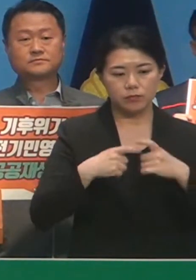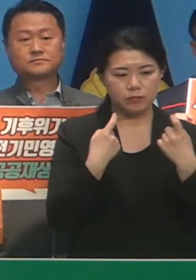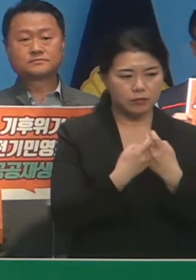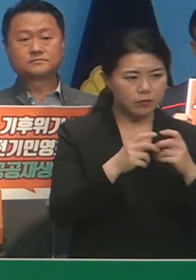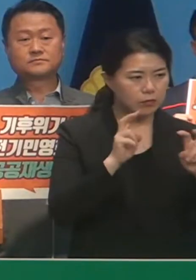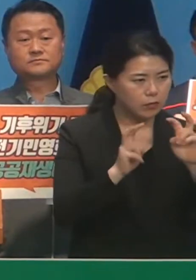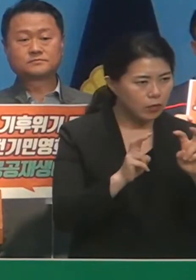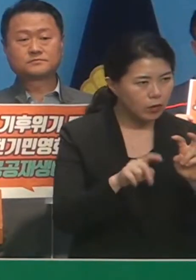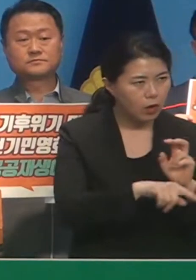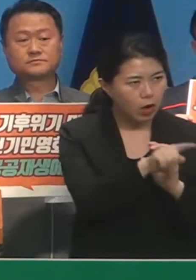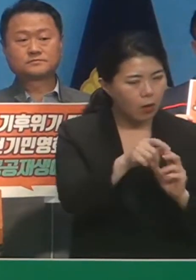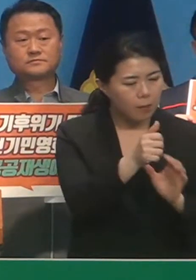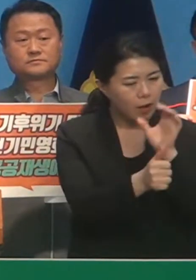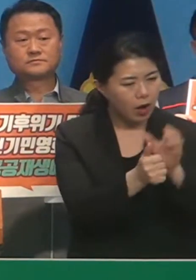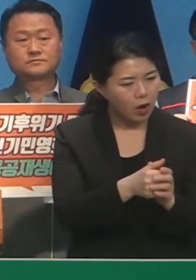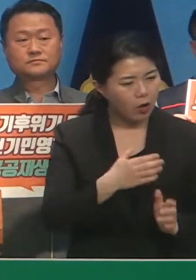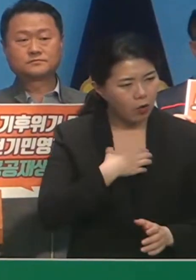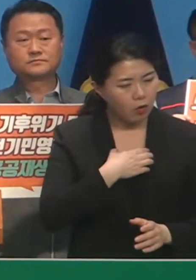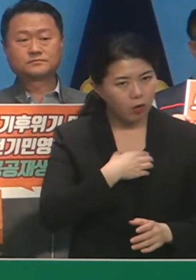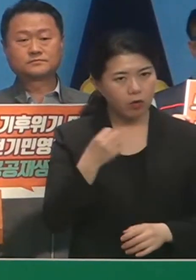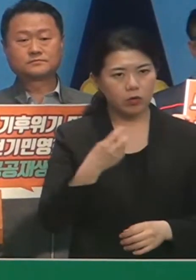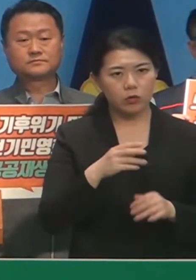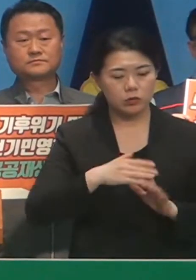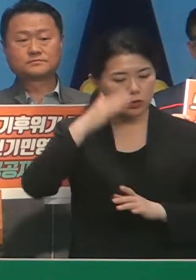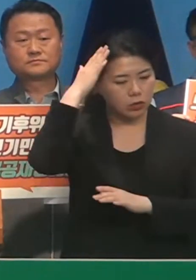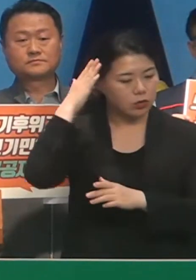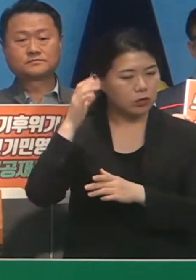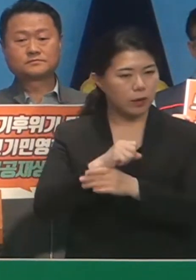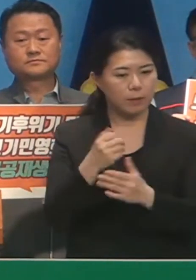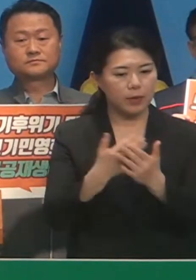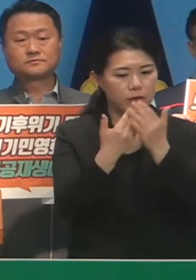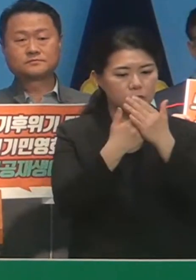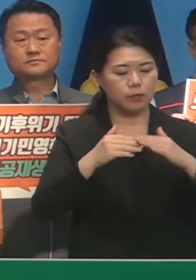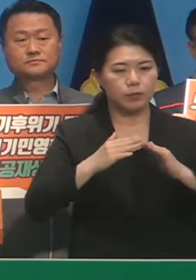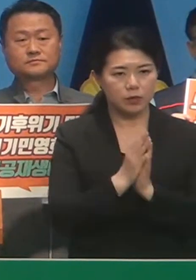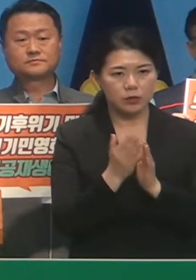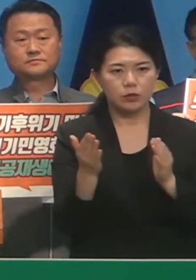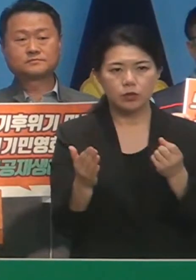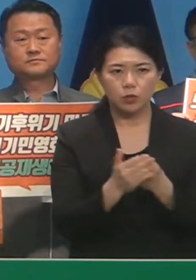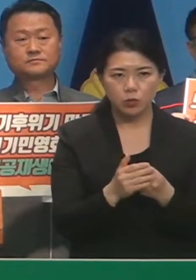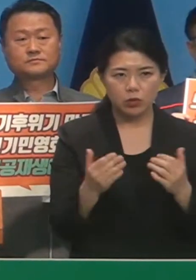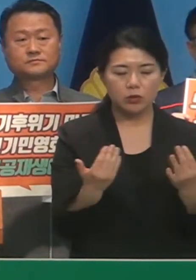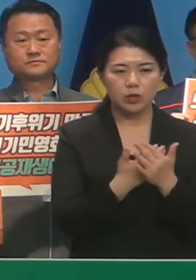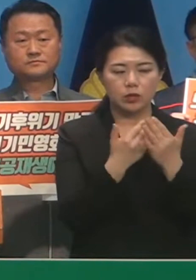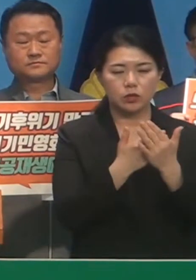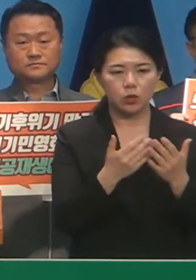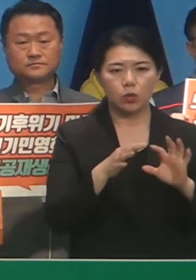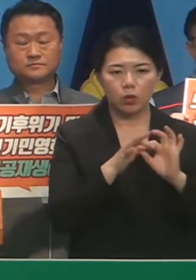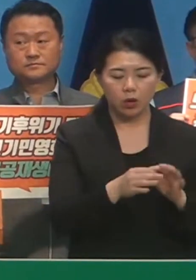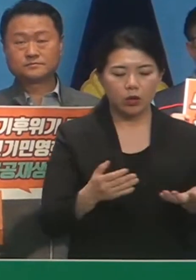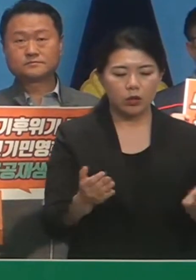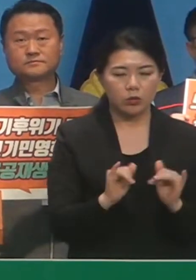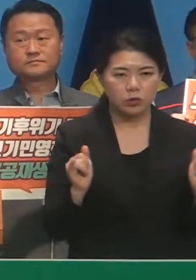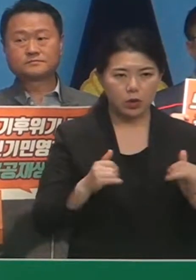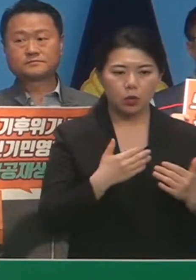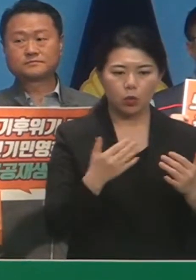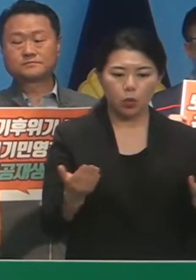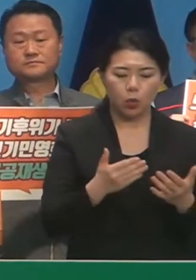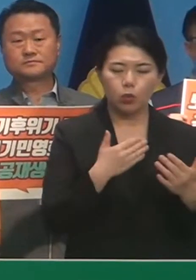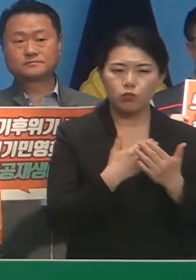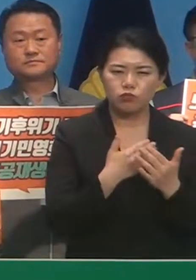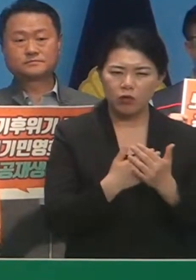우려, 그리고 산업발전 폐지로, 석탄 발전 폐지로 인한 발전 노동자들의 고용 불안이라는 세